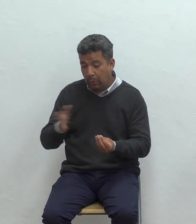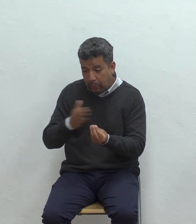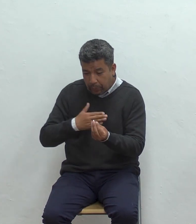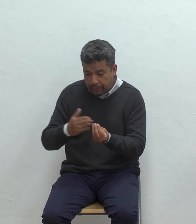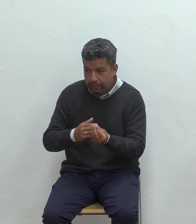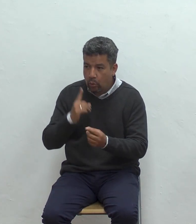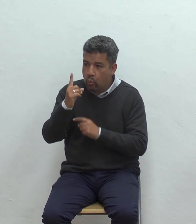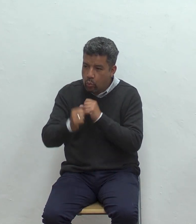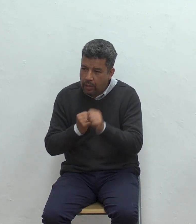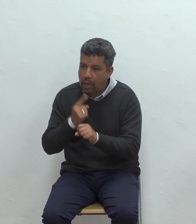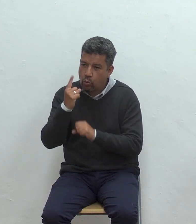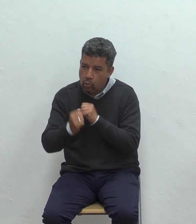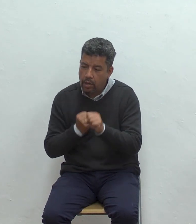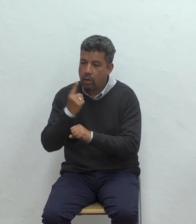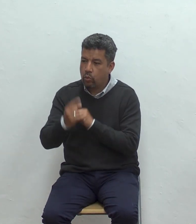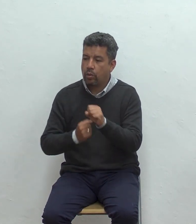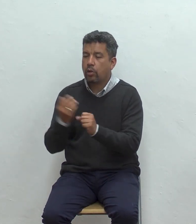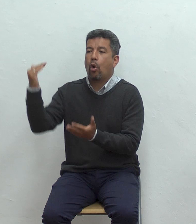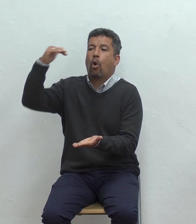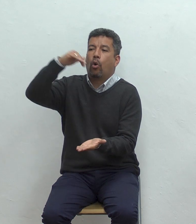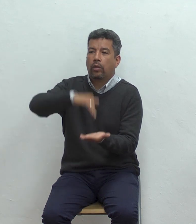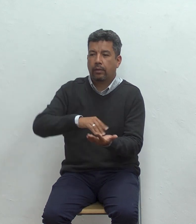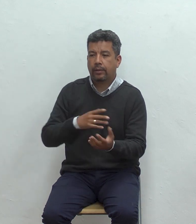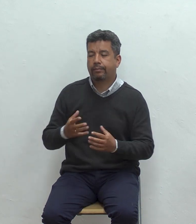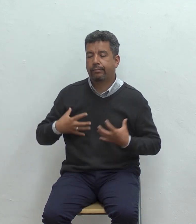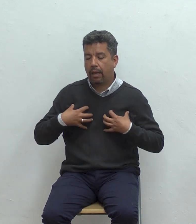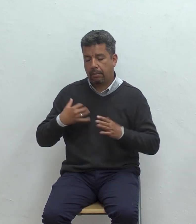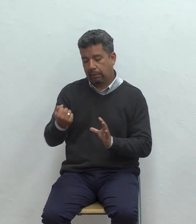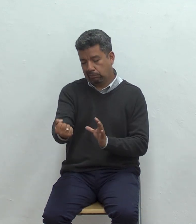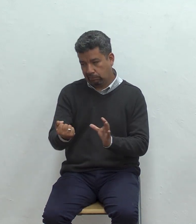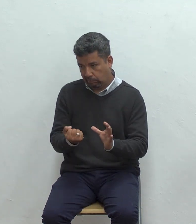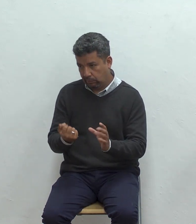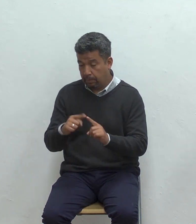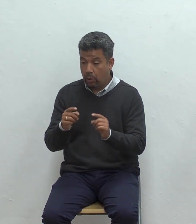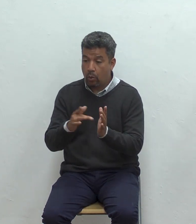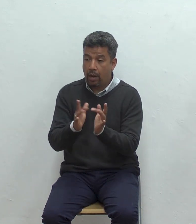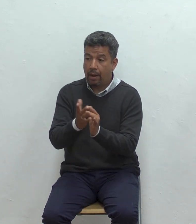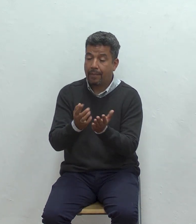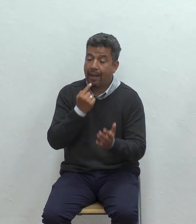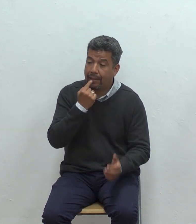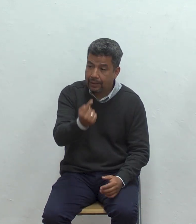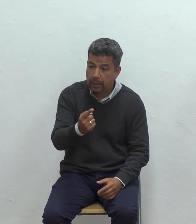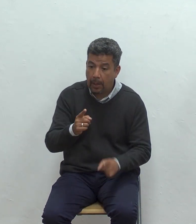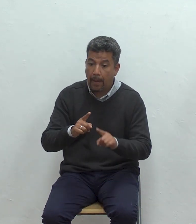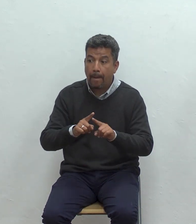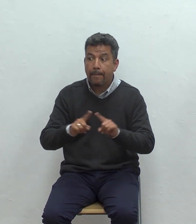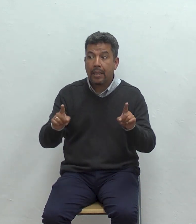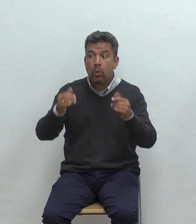tras año, tocaba otra vez volver a pagar. Pero dice en la Biblia, pero